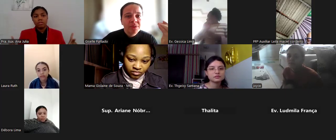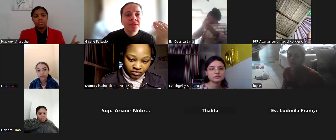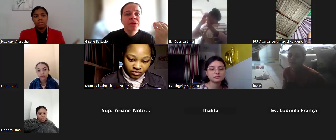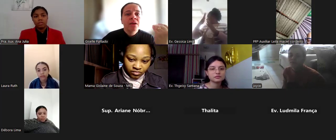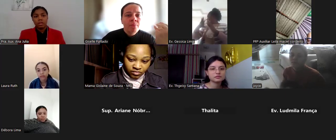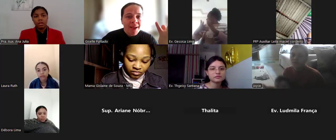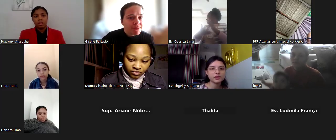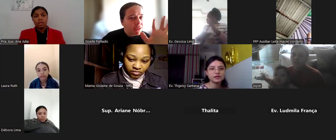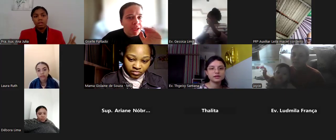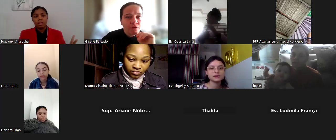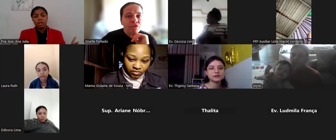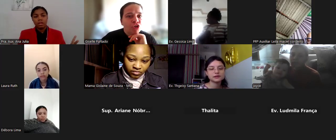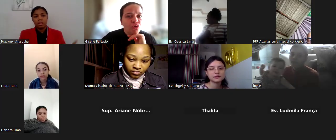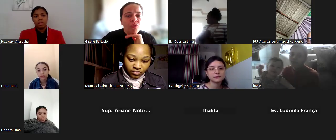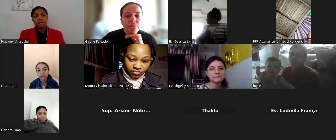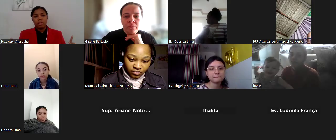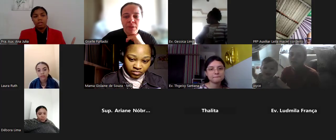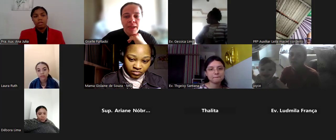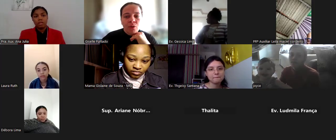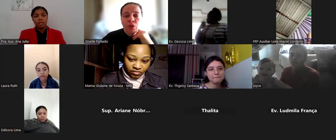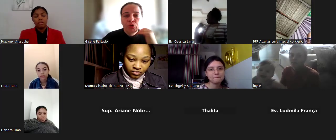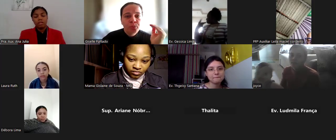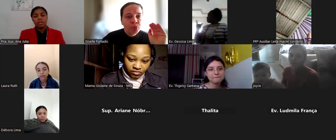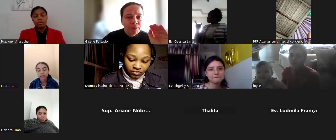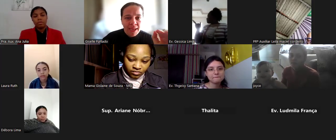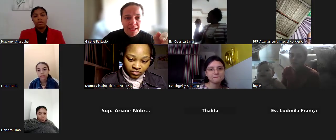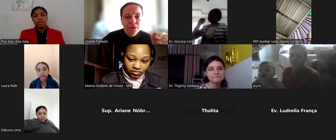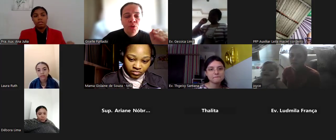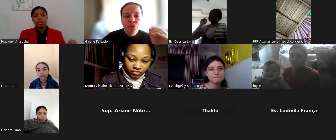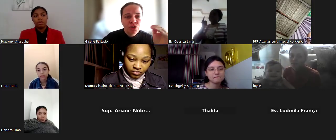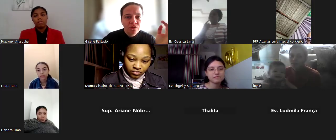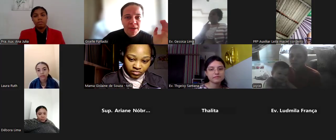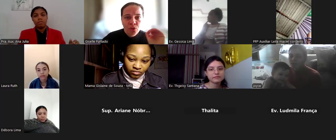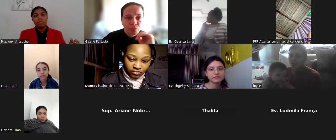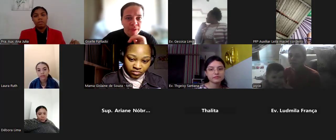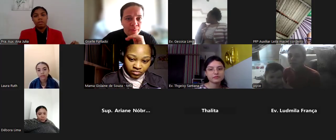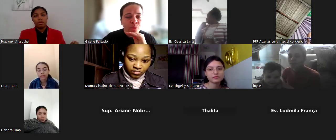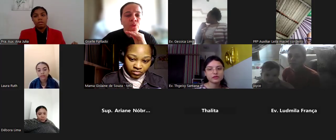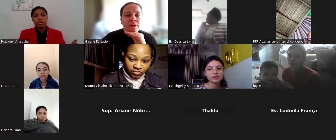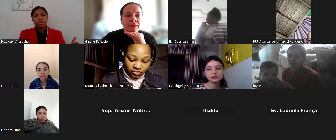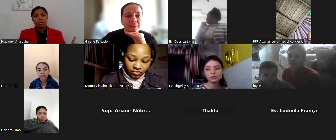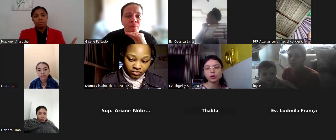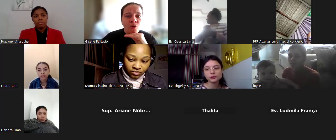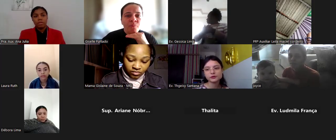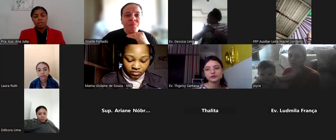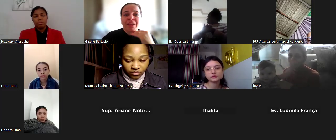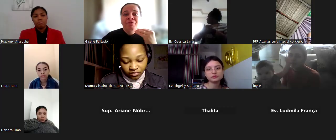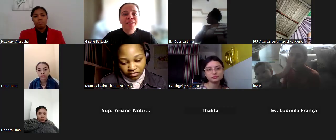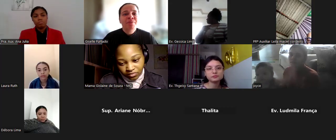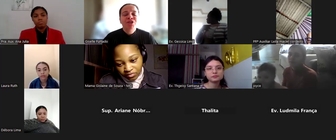valiosíssimas. Passem aquele vídeo quando puderem, quando estiverem com tempo, tá bom? Infelizmente, não